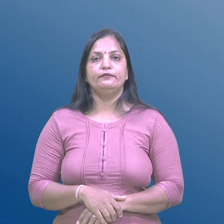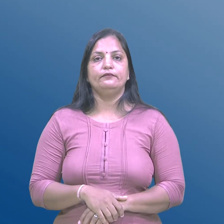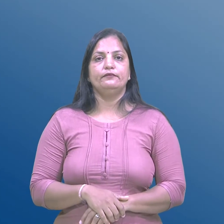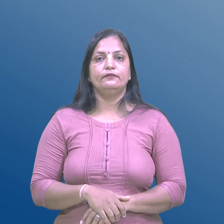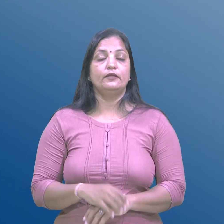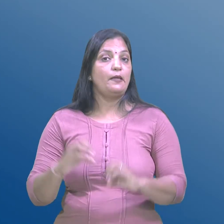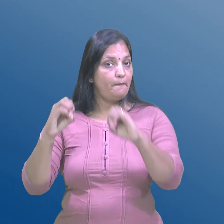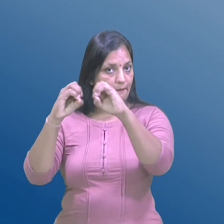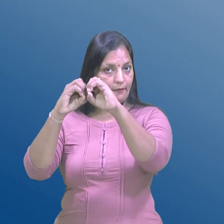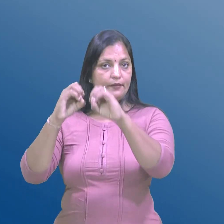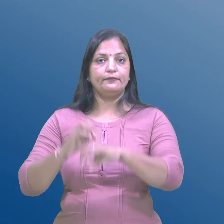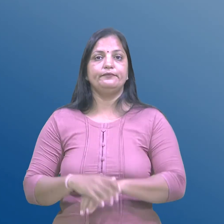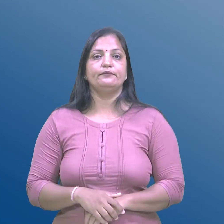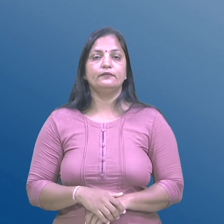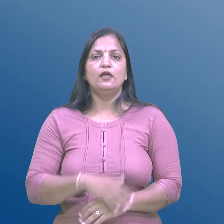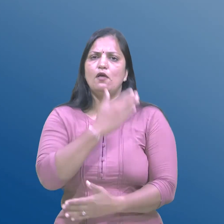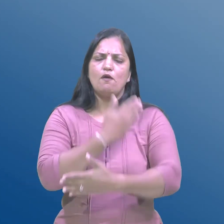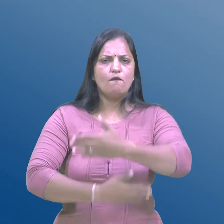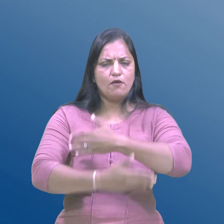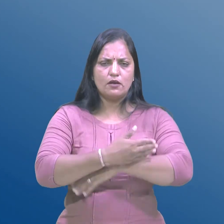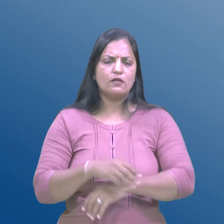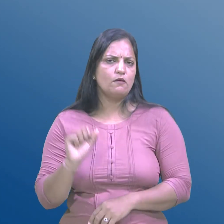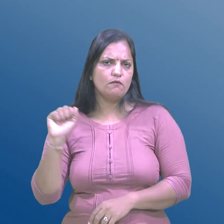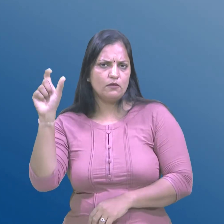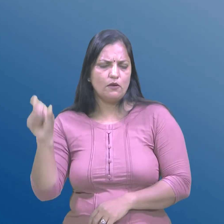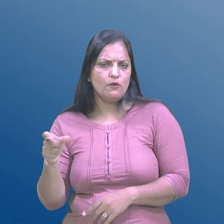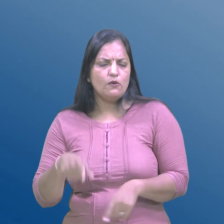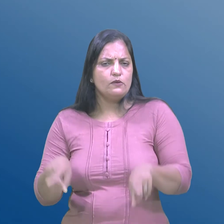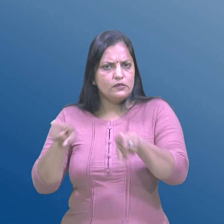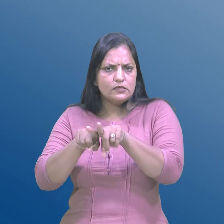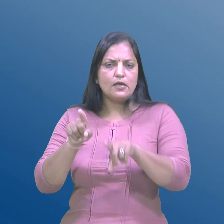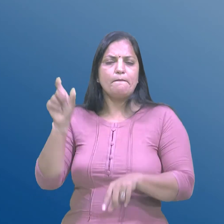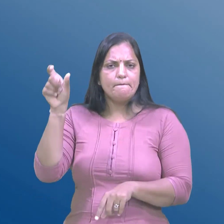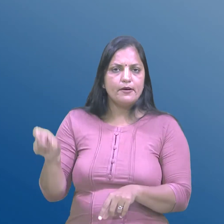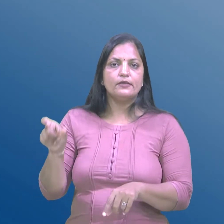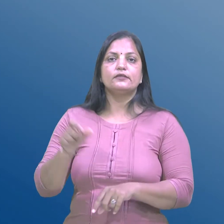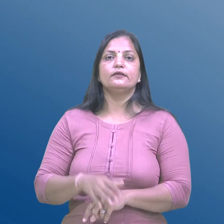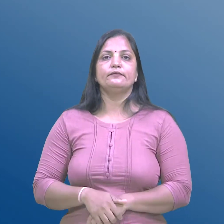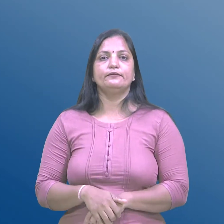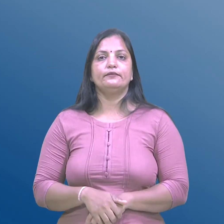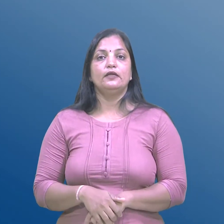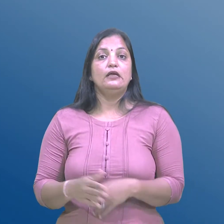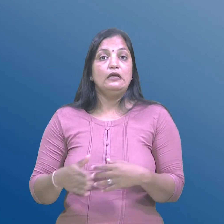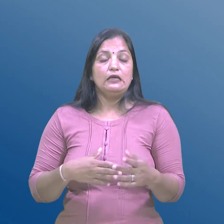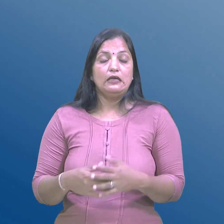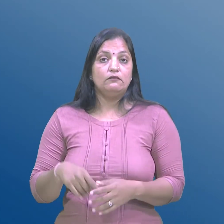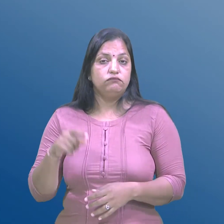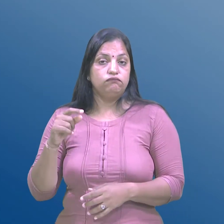બી, વિકલાંગતા ધરાવતી આવી વ્યક્તિ જો ઈચ્છે તો